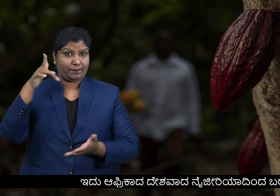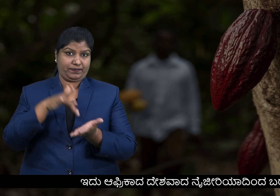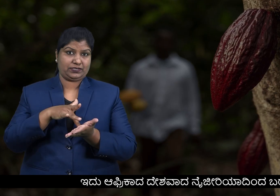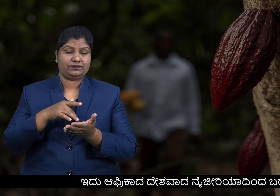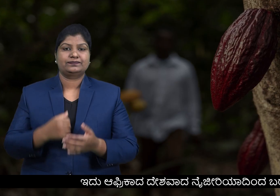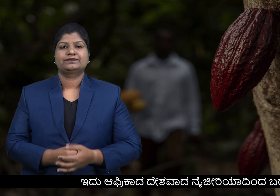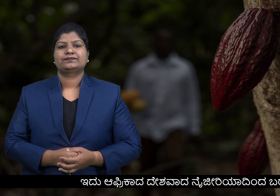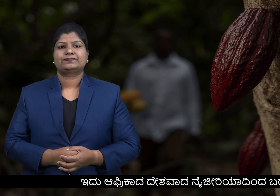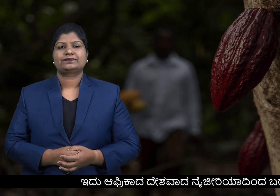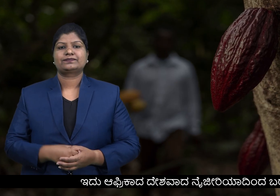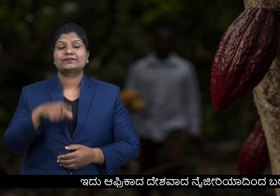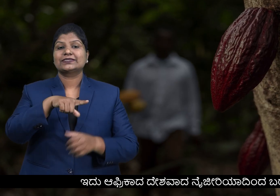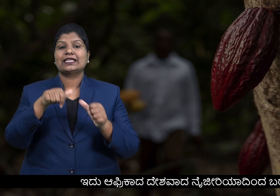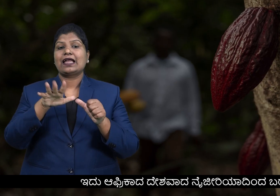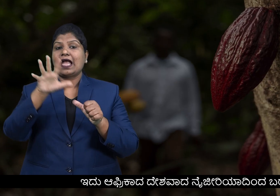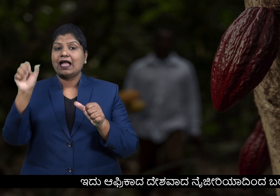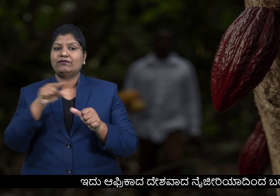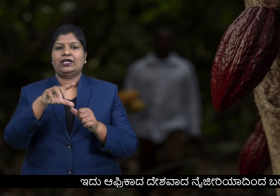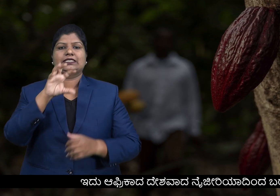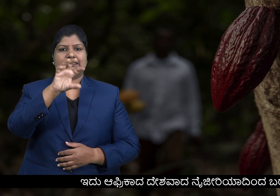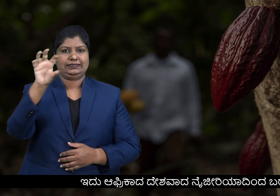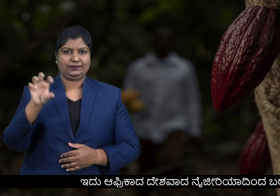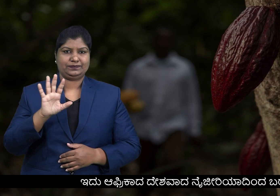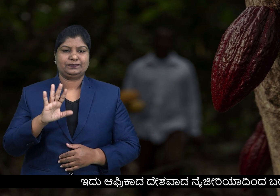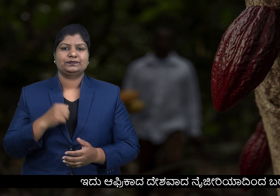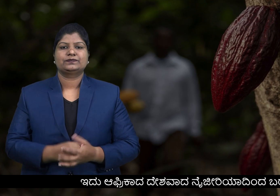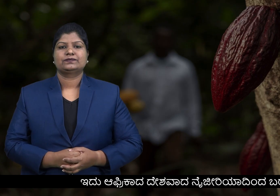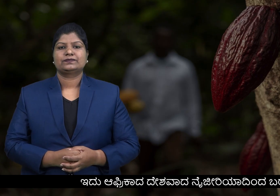ದೇಶವಾದ ನೈಜೀರಿಯಾದಿಂದ ಬರುತ್ತದೆ.